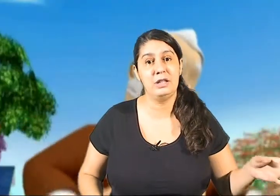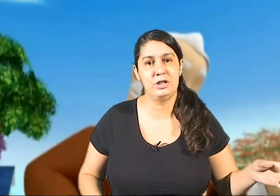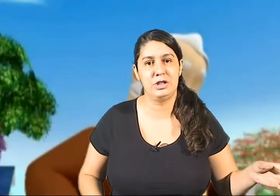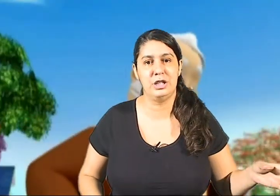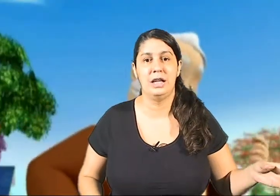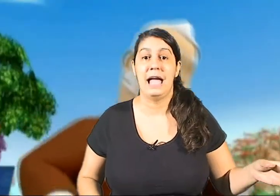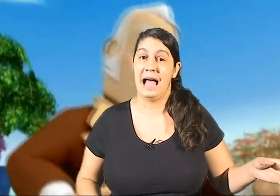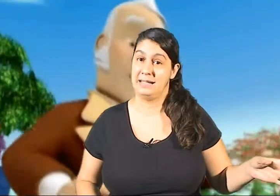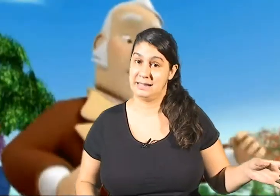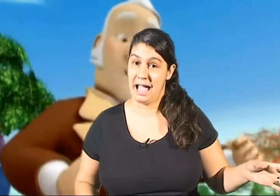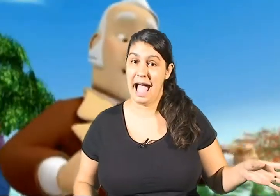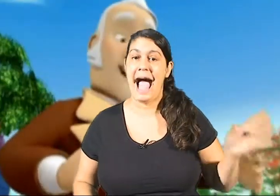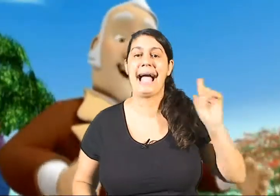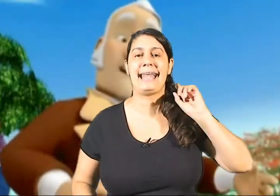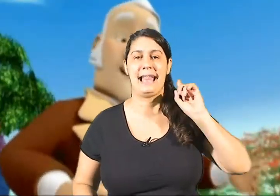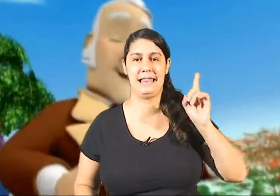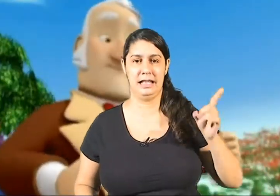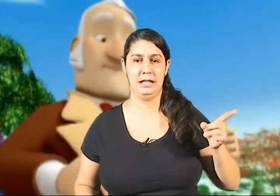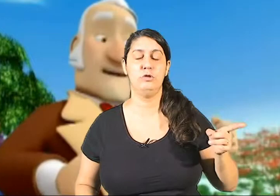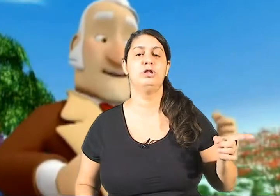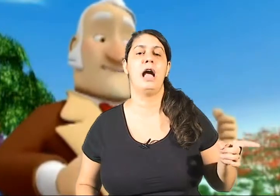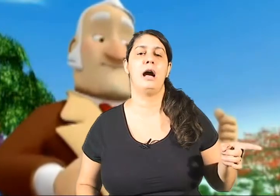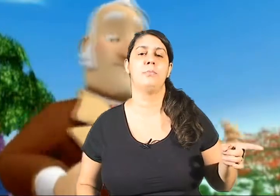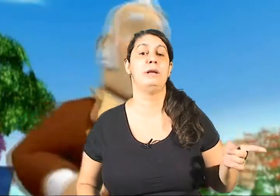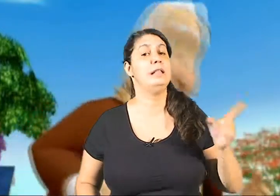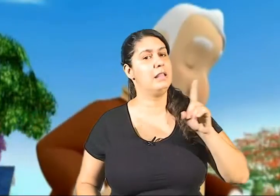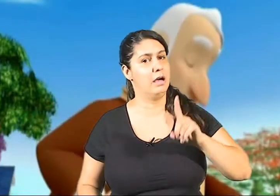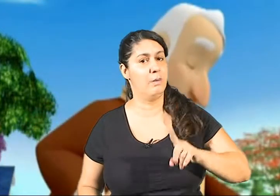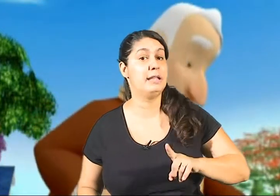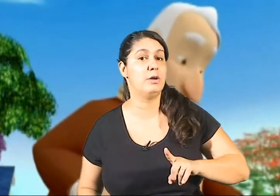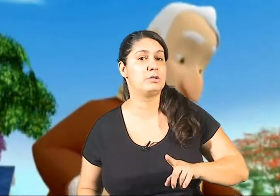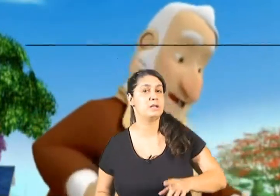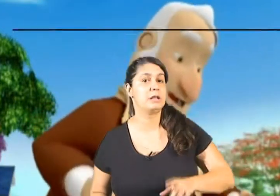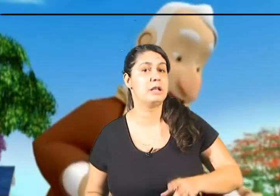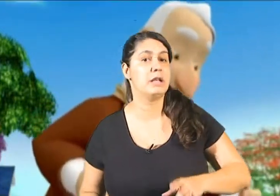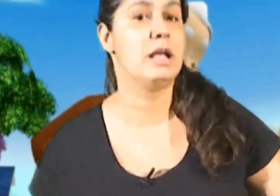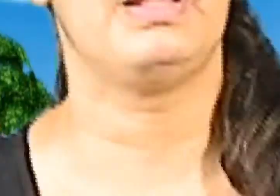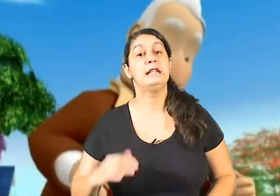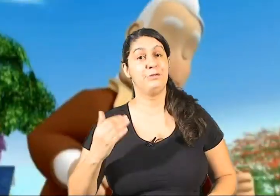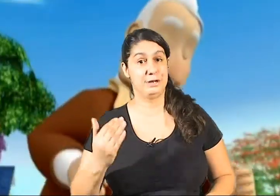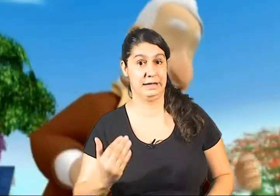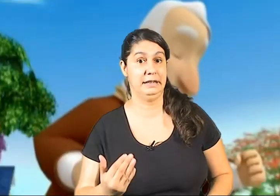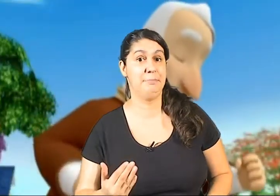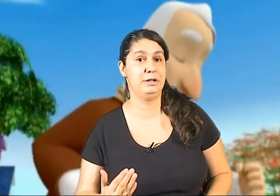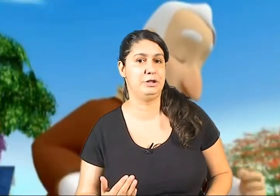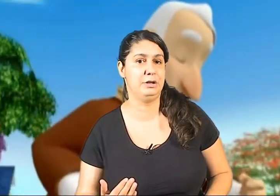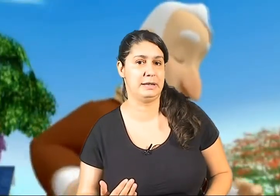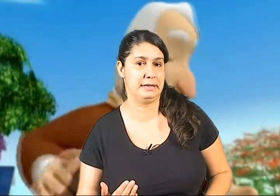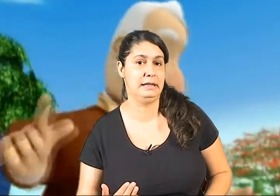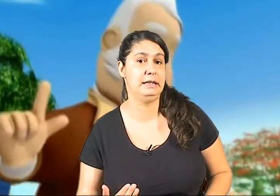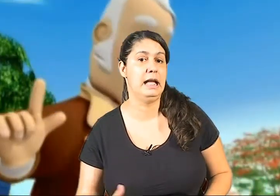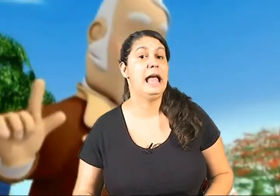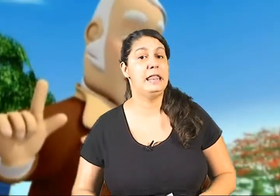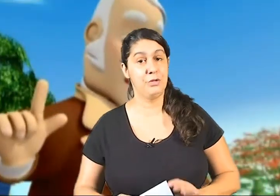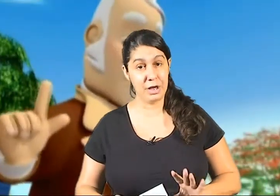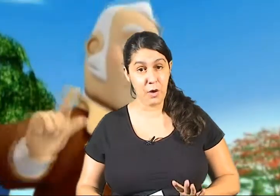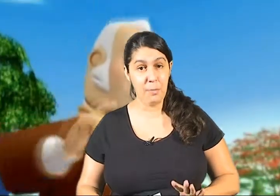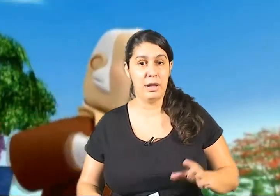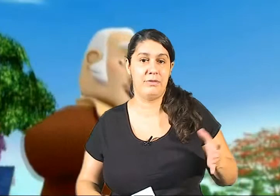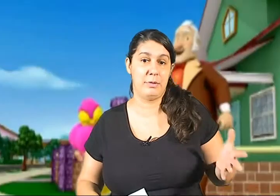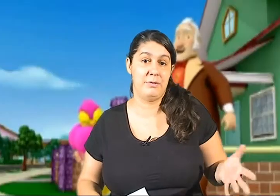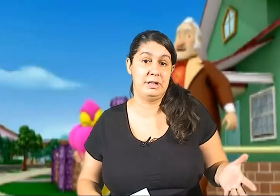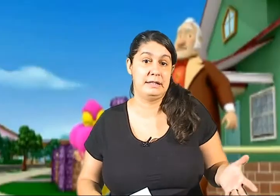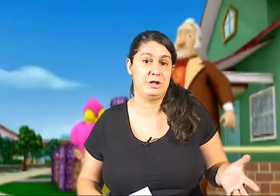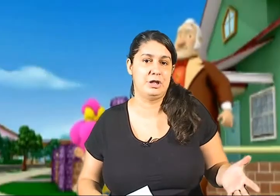mente ela está agradando ao diabo e não a Deus se você não tá mentindo assim não